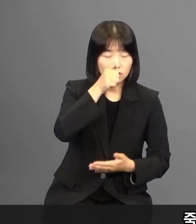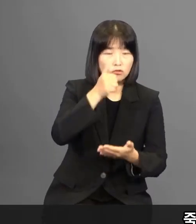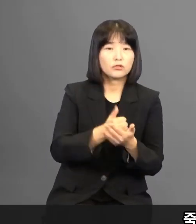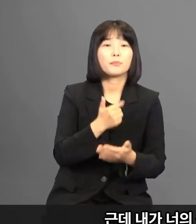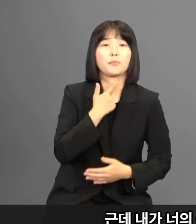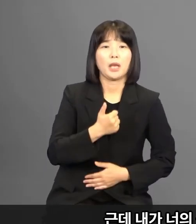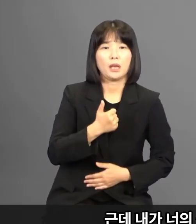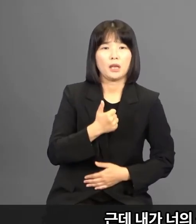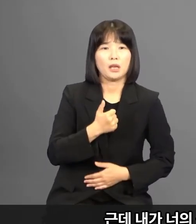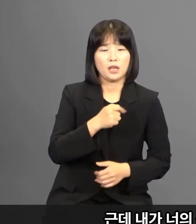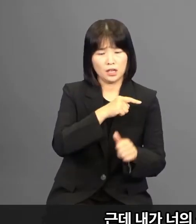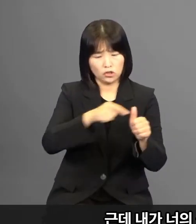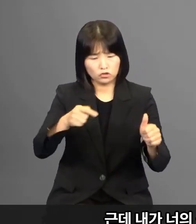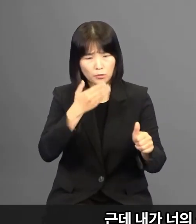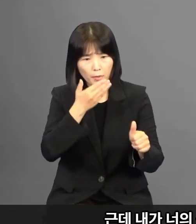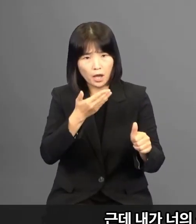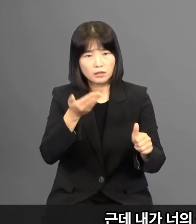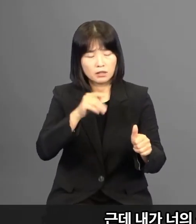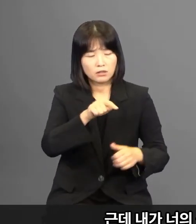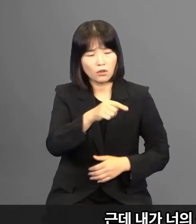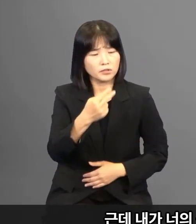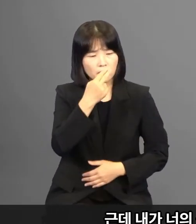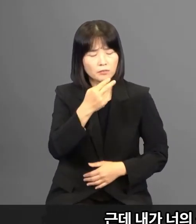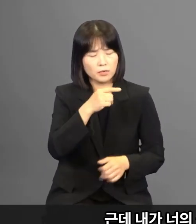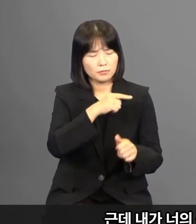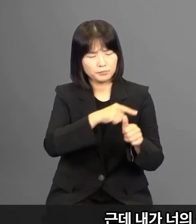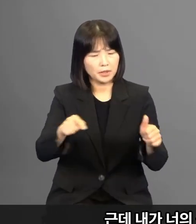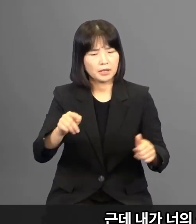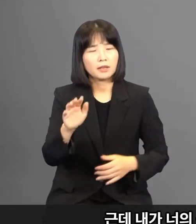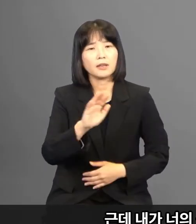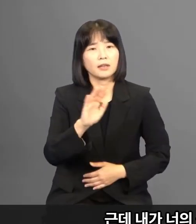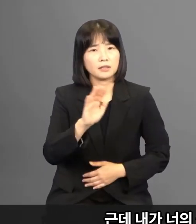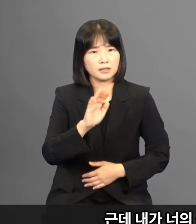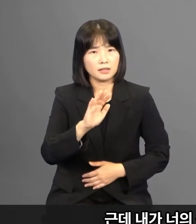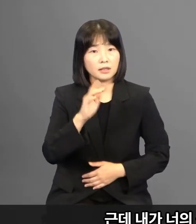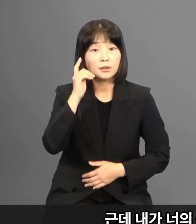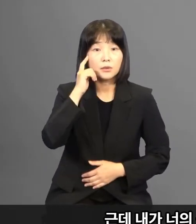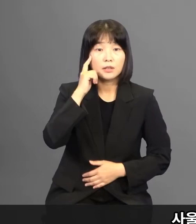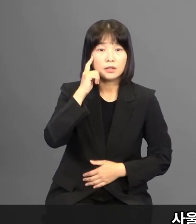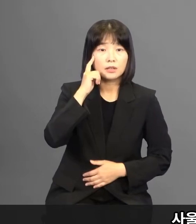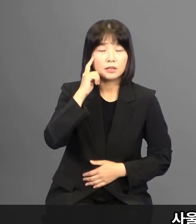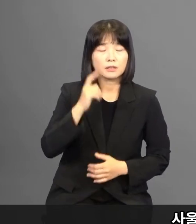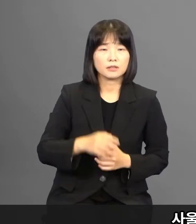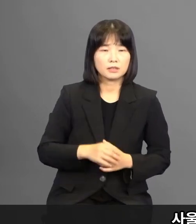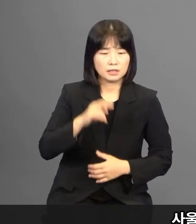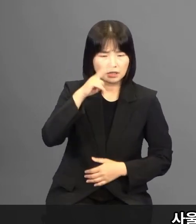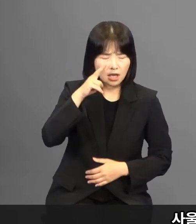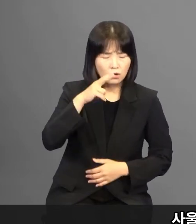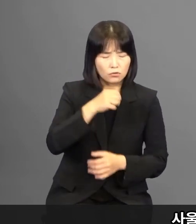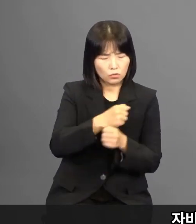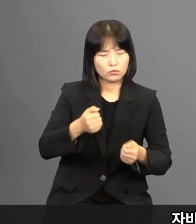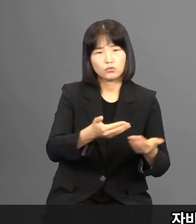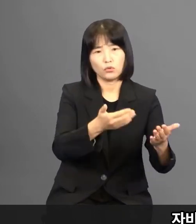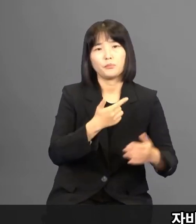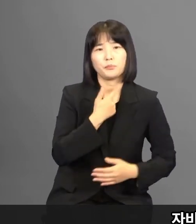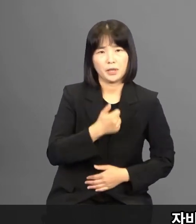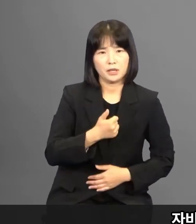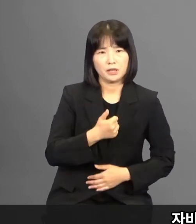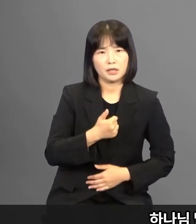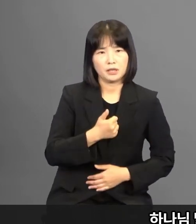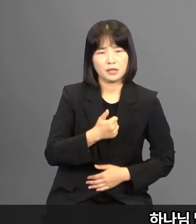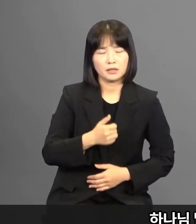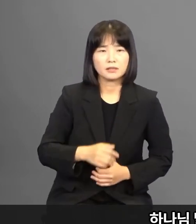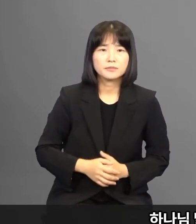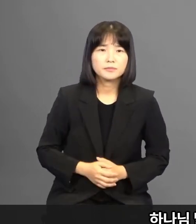수 있었어요. 근데 내가 너의 생명을 해하진 않겠다. 왜요? 사울을 풀어줬잖아요. 자비를